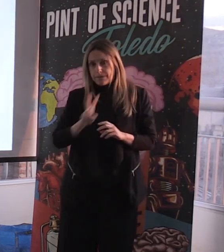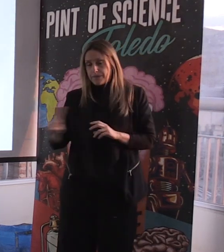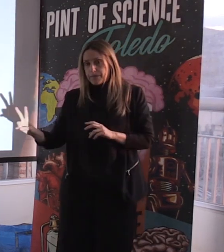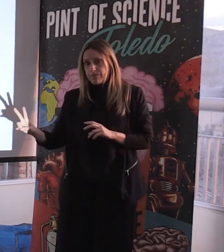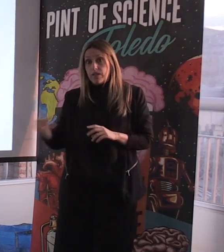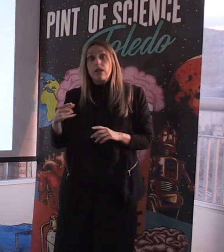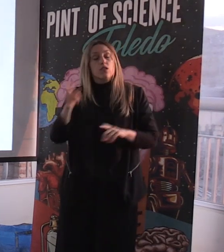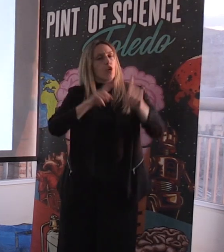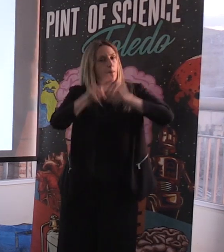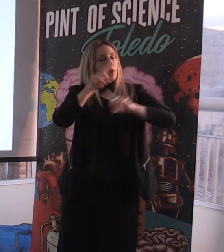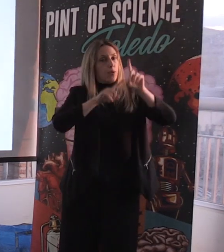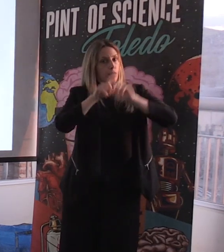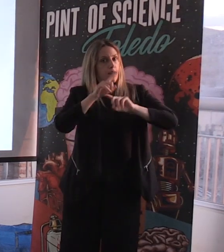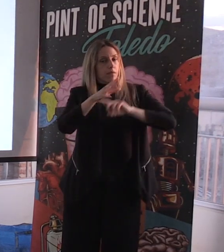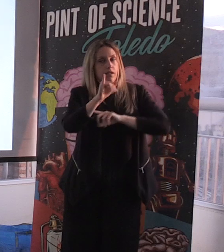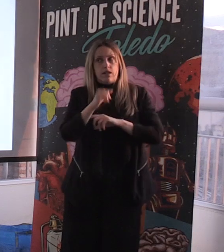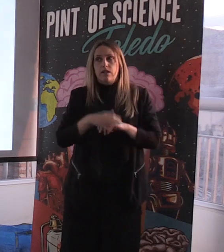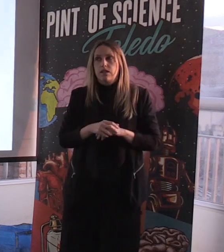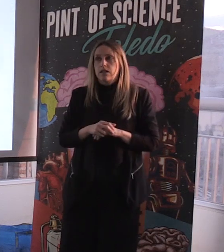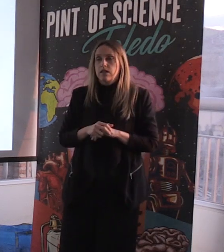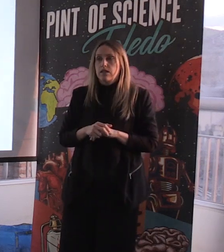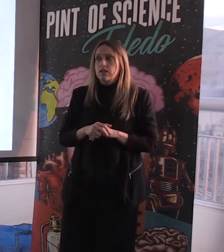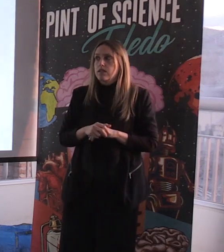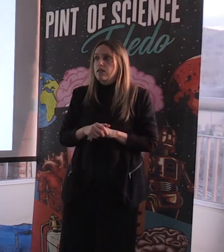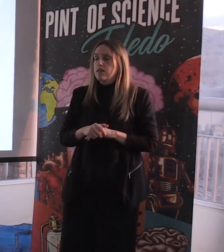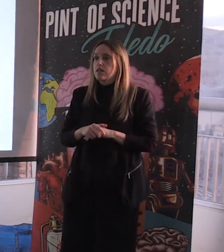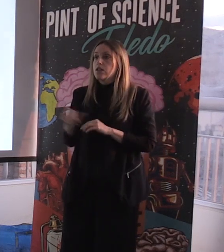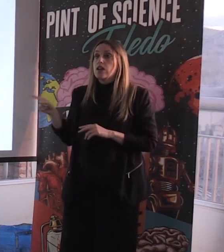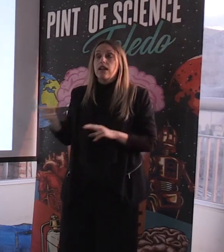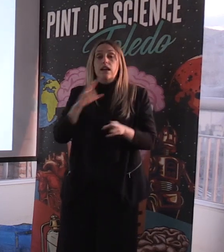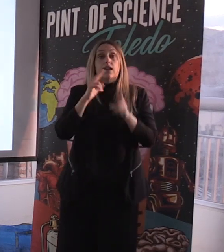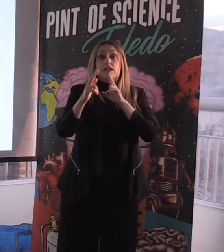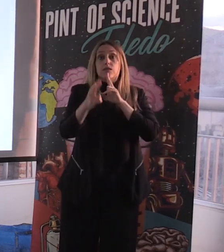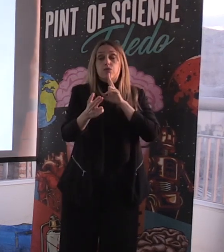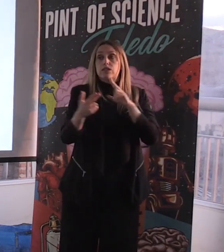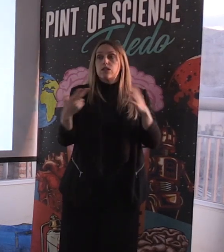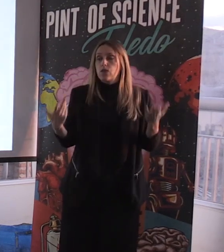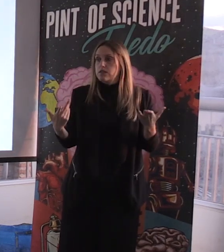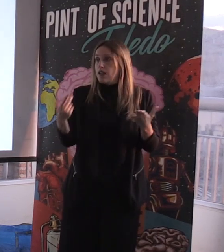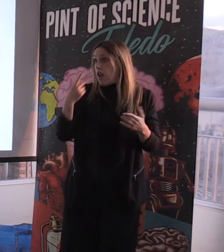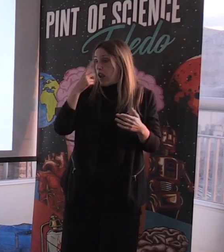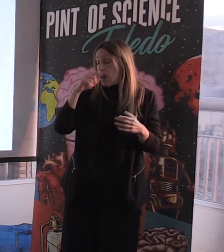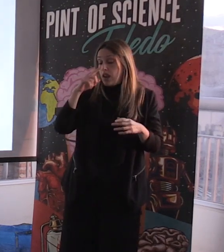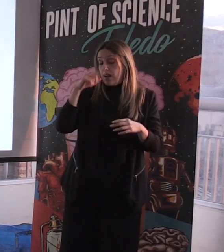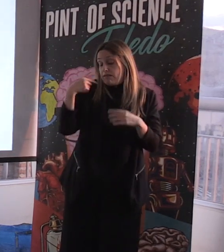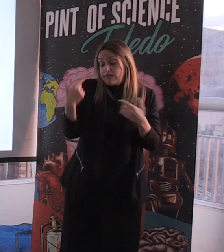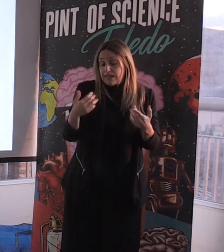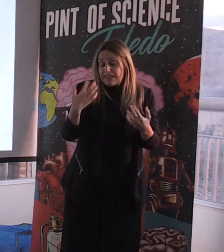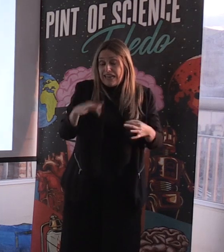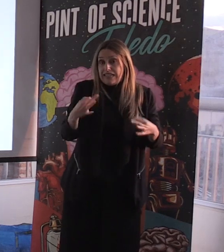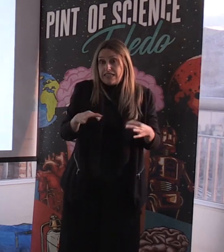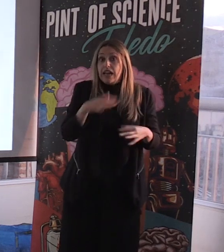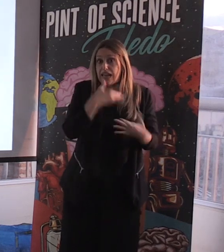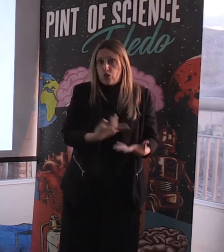el problema en la biología. Y su respuesta es la respuesta clásica que todavía tenemos